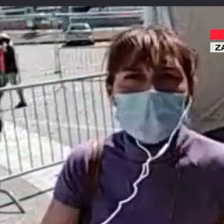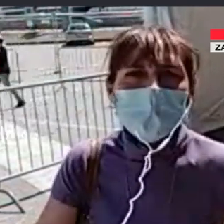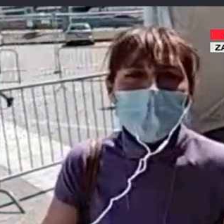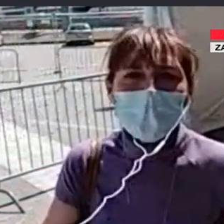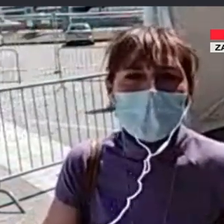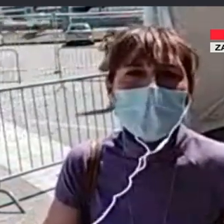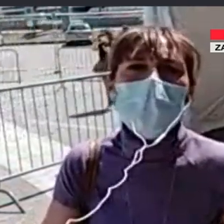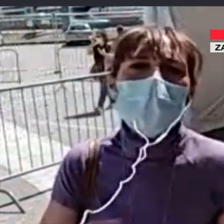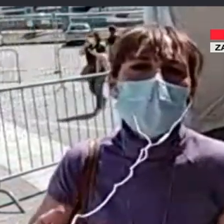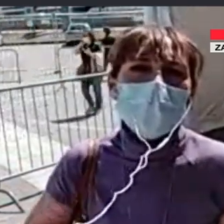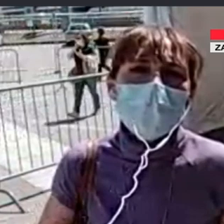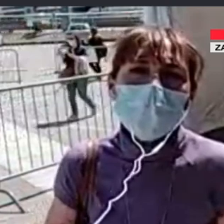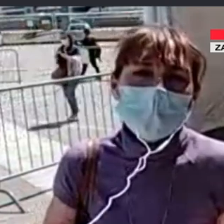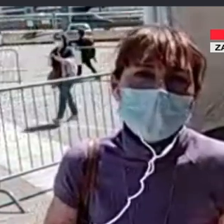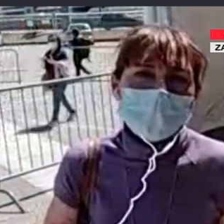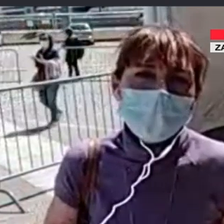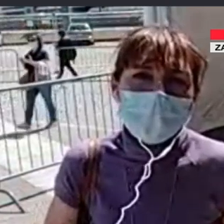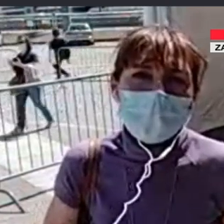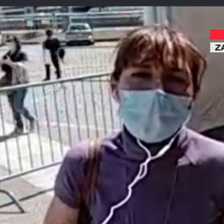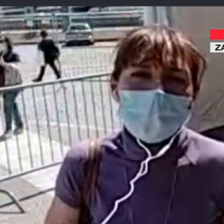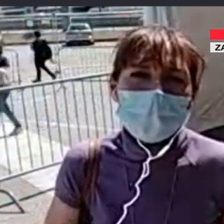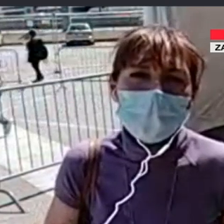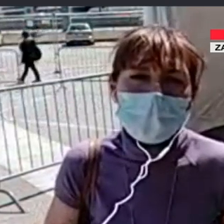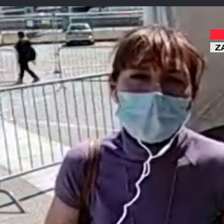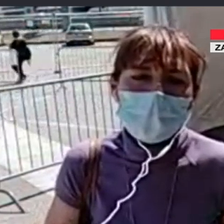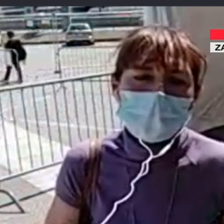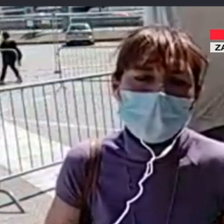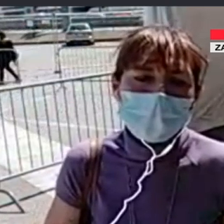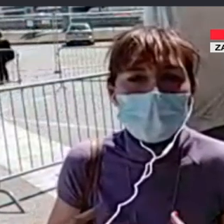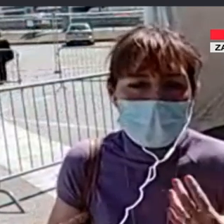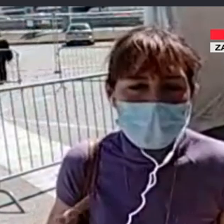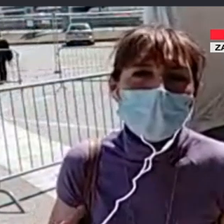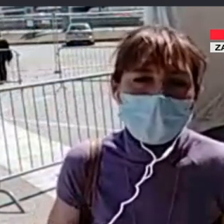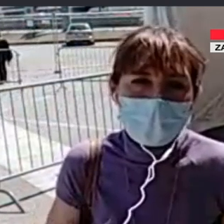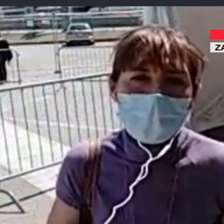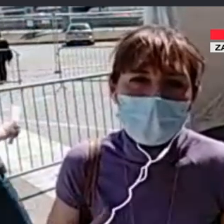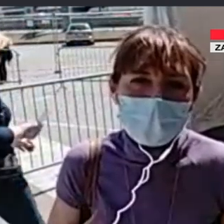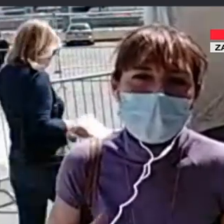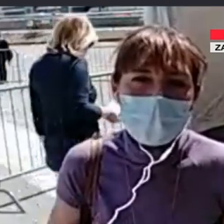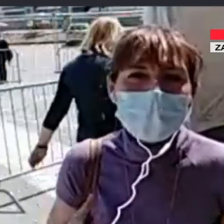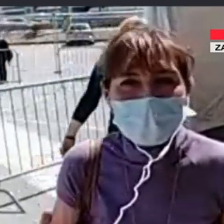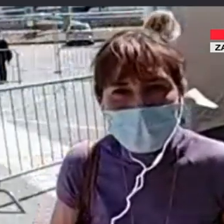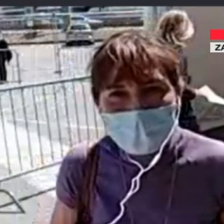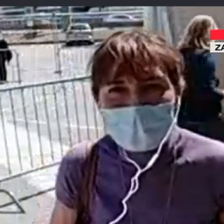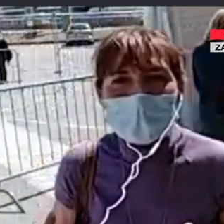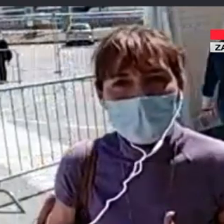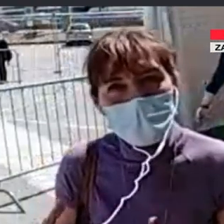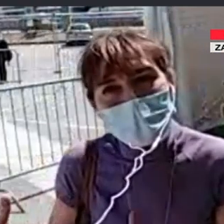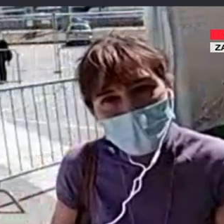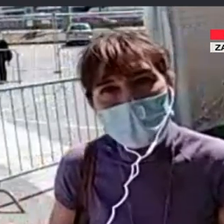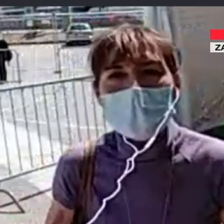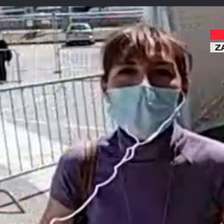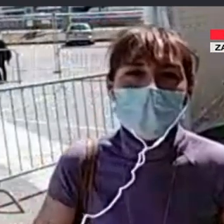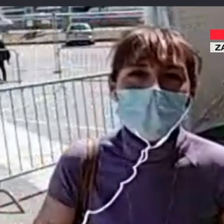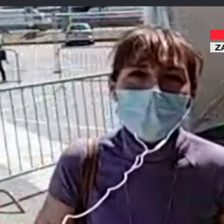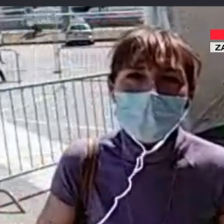veloce l'operazione, di fatto infatti l'USL ha predisposto la possibilità di vaccinazioni serali, più